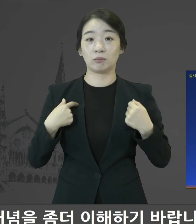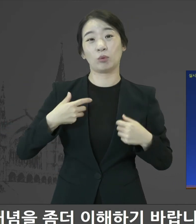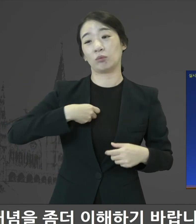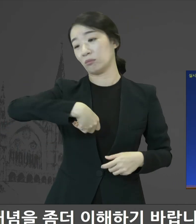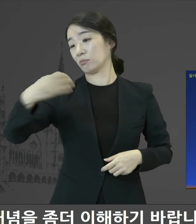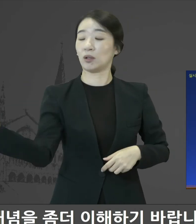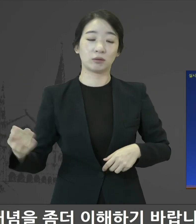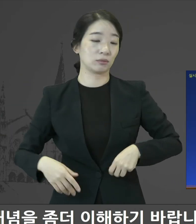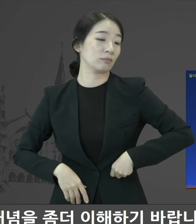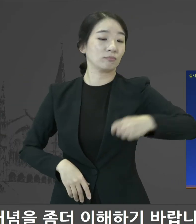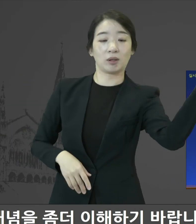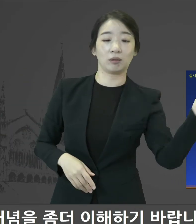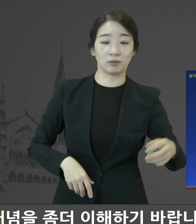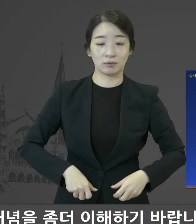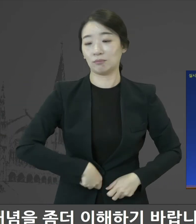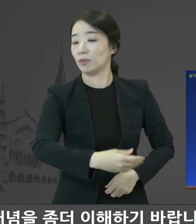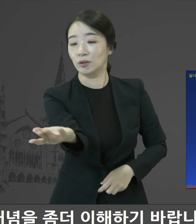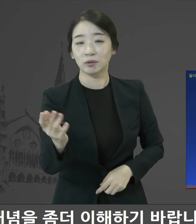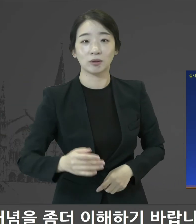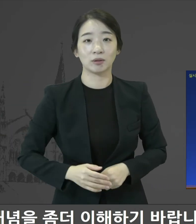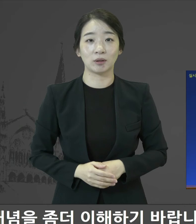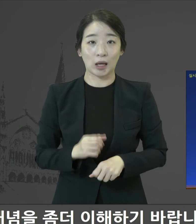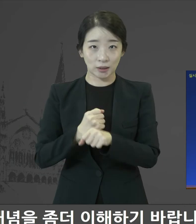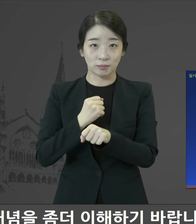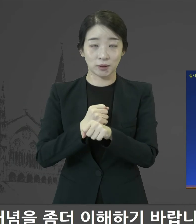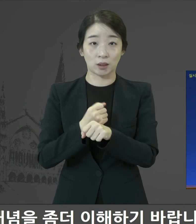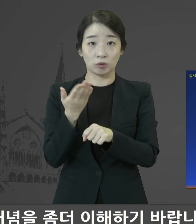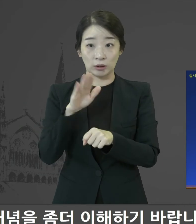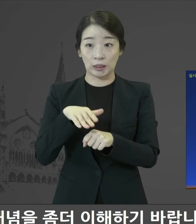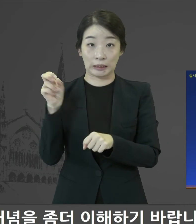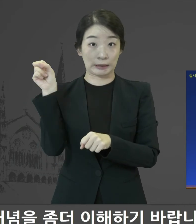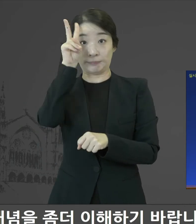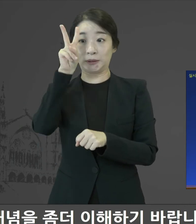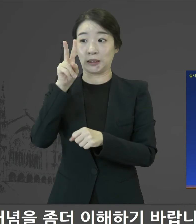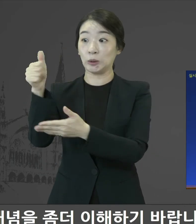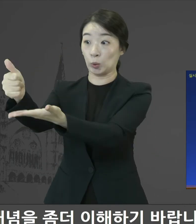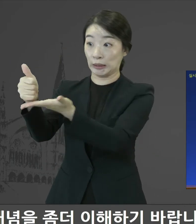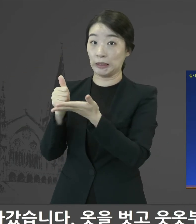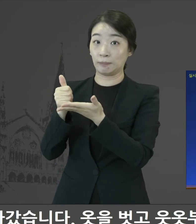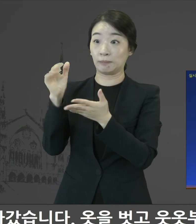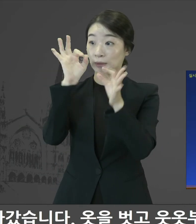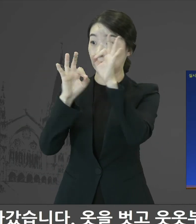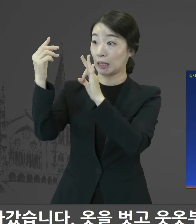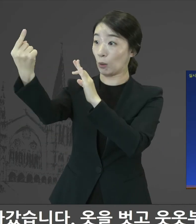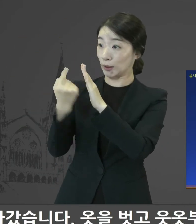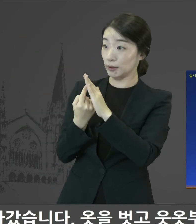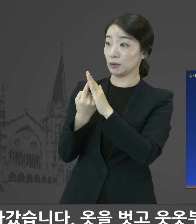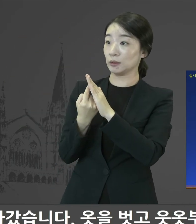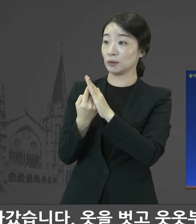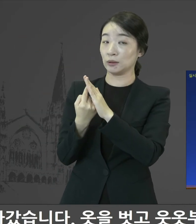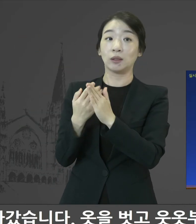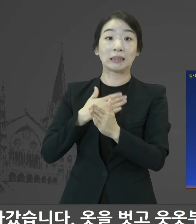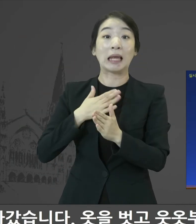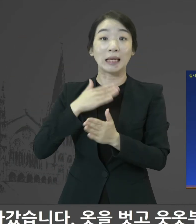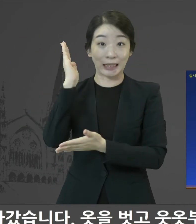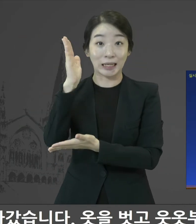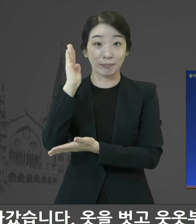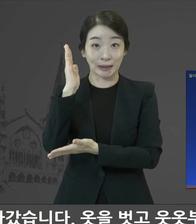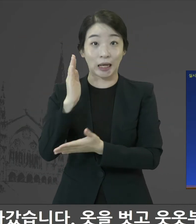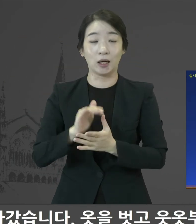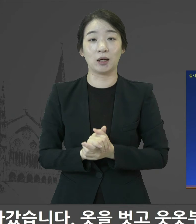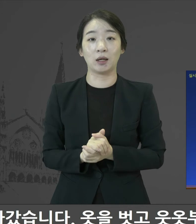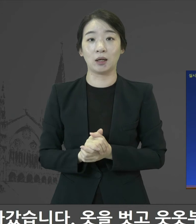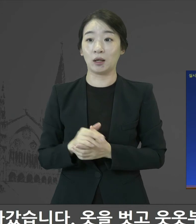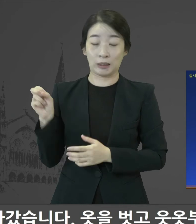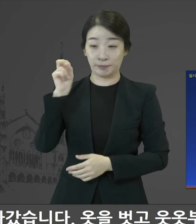막 늘어났습니다. 그런데 갑자기 손님이 찾아왔습니다. 제 얘기하고 있는 겁니다.